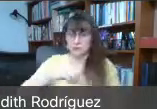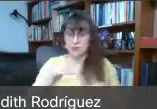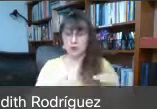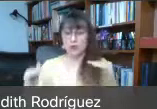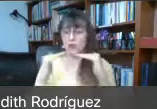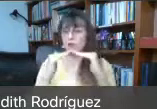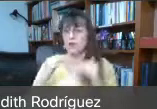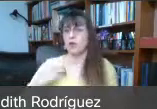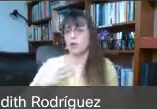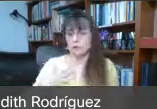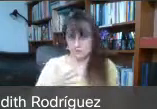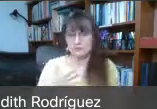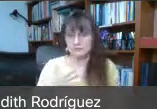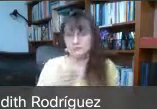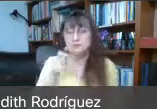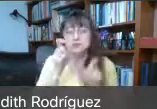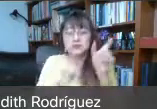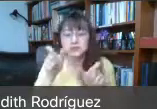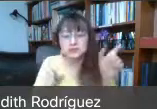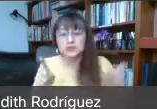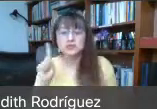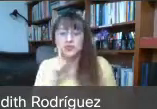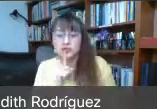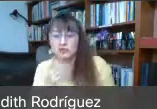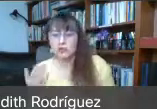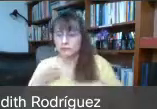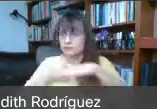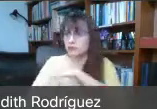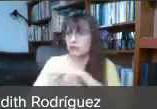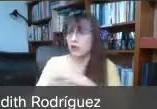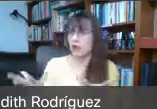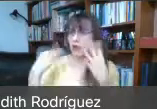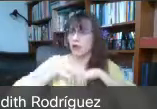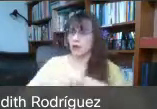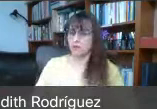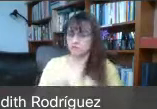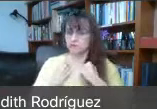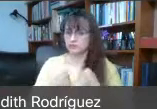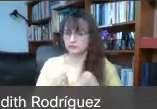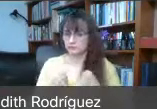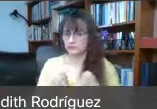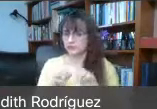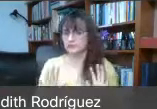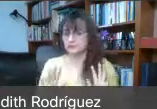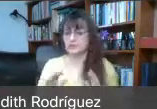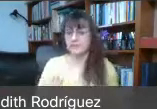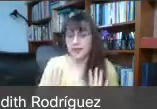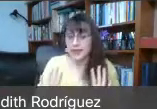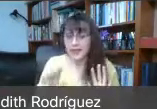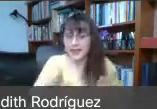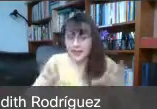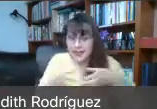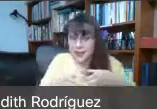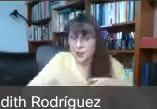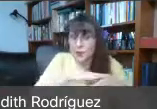de la lengua de señas. Es decir, hay una gran diversidad. Por supuesto, una oportunidad diferente de comunicación